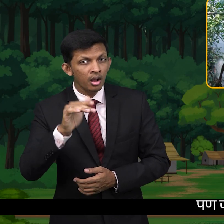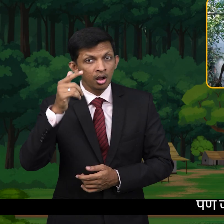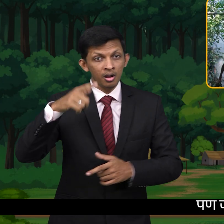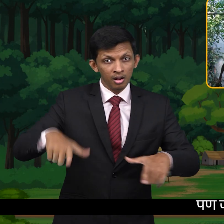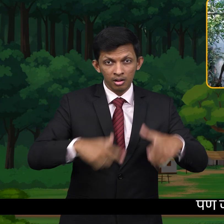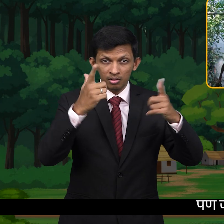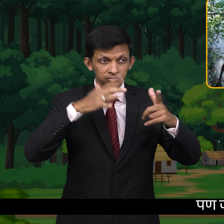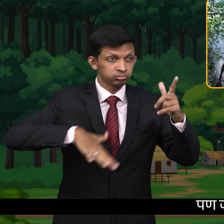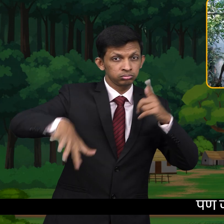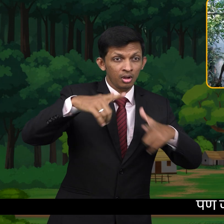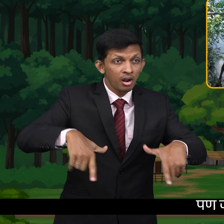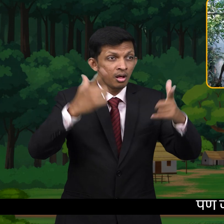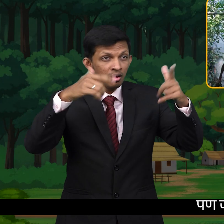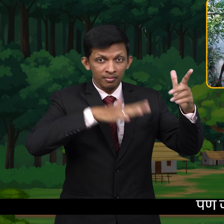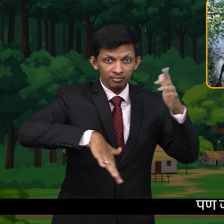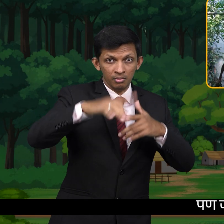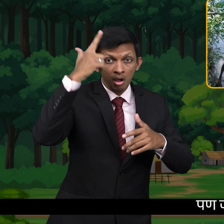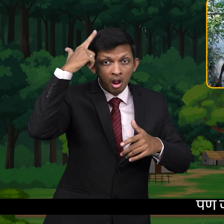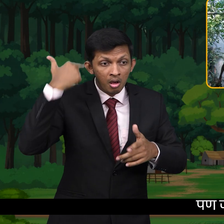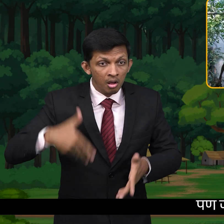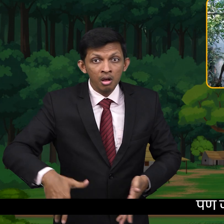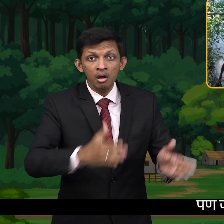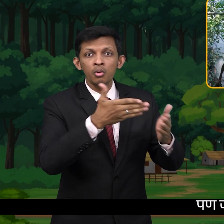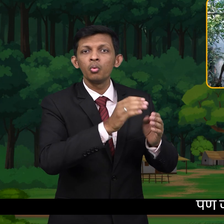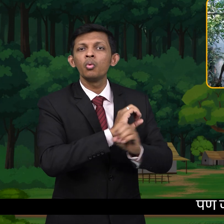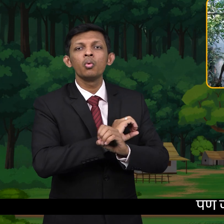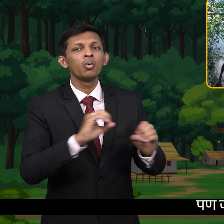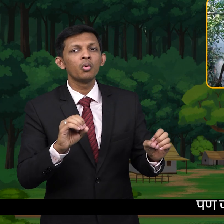पण जंगलात रस्ते नाहीत,